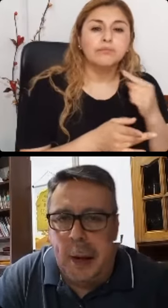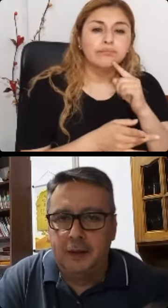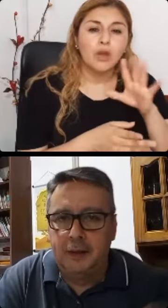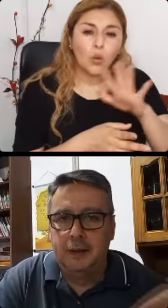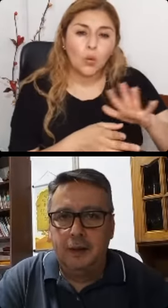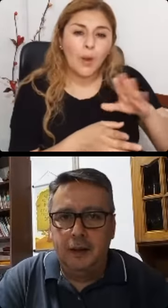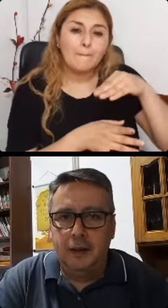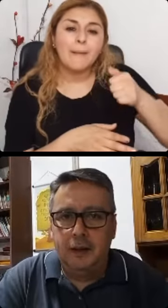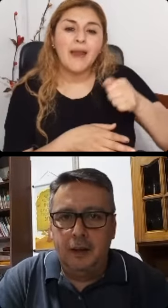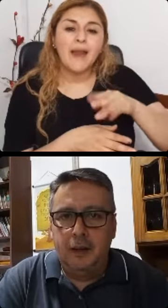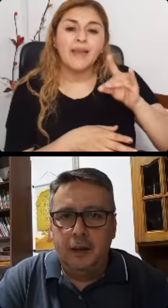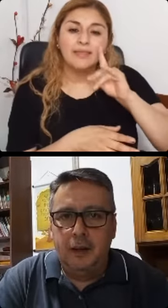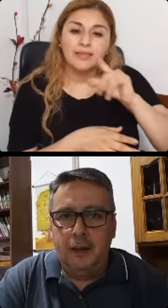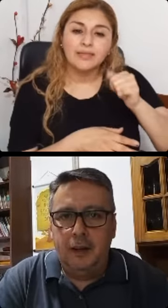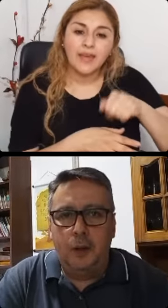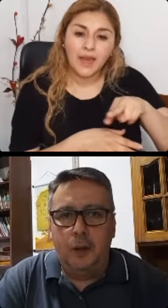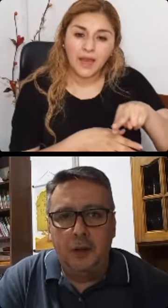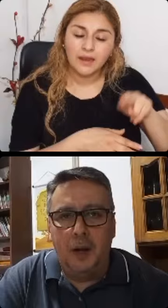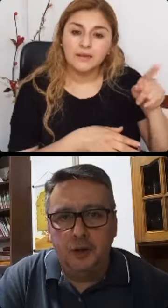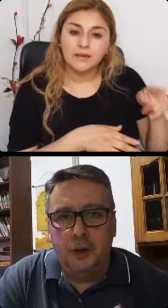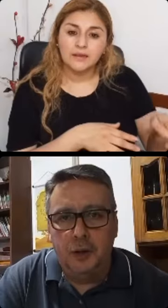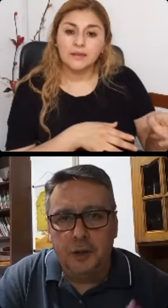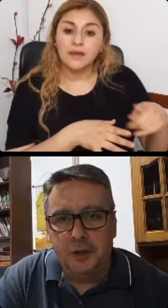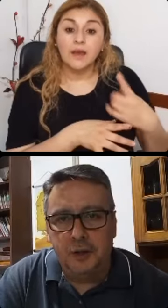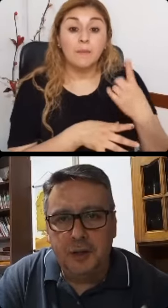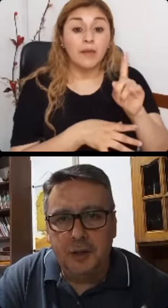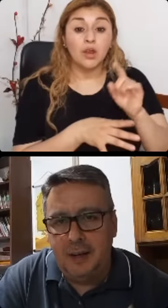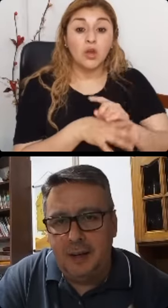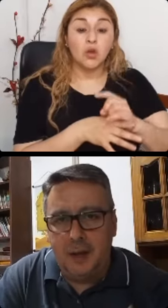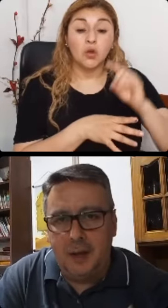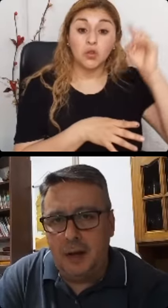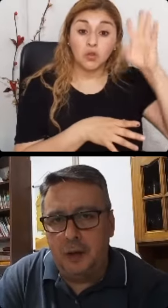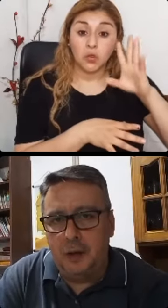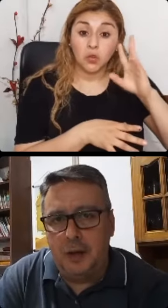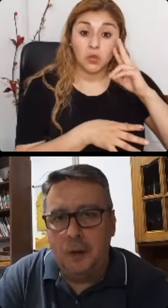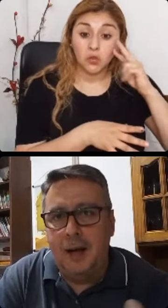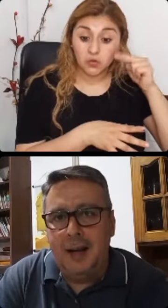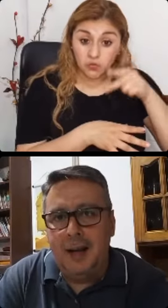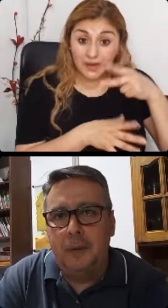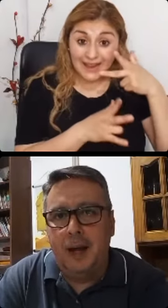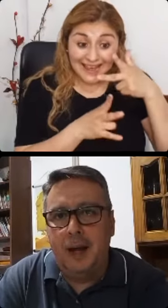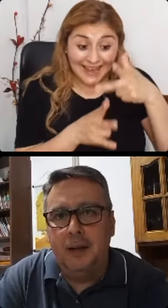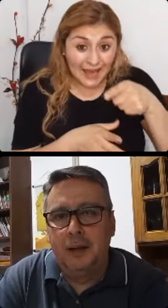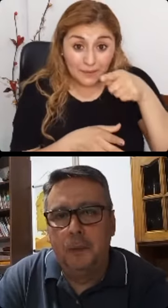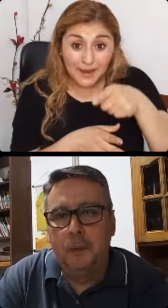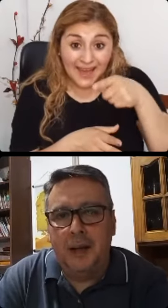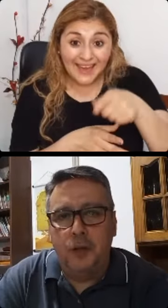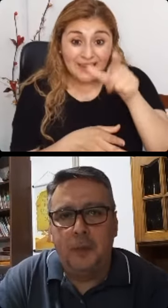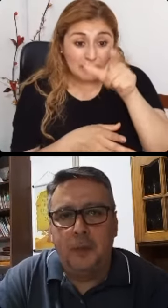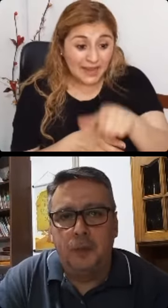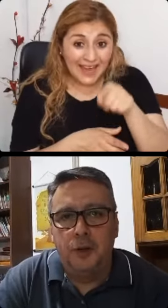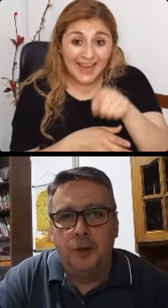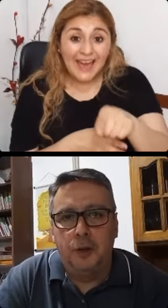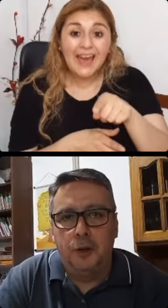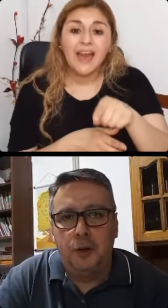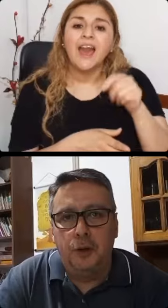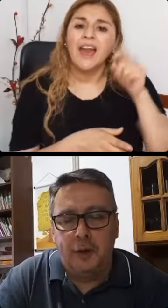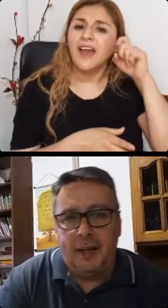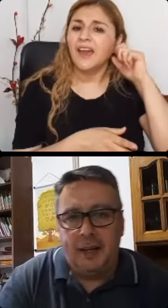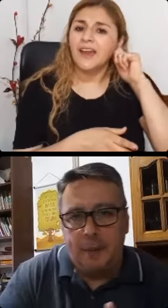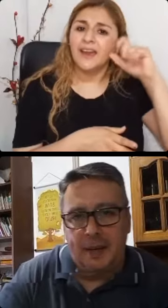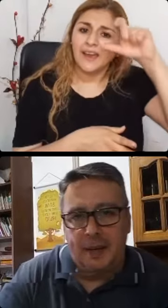Madian y cuando Dios se encuentra con él le habla me asombra como Dios